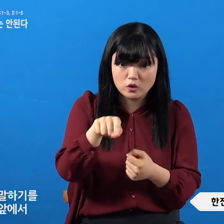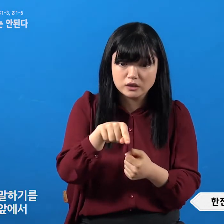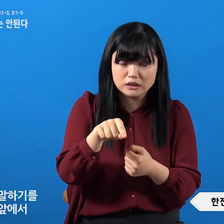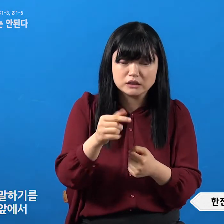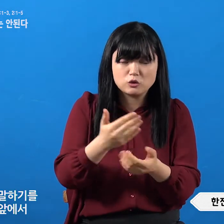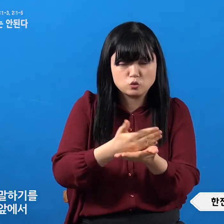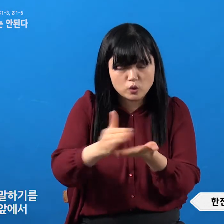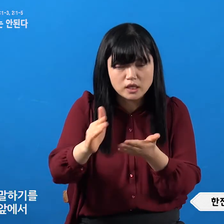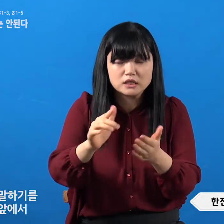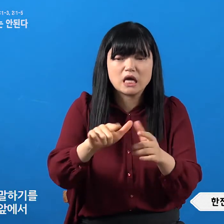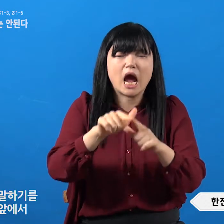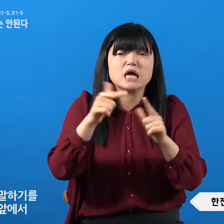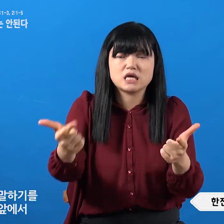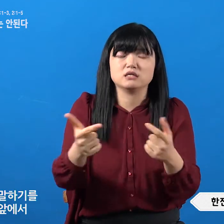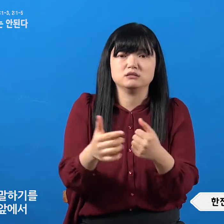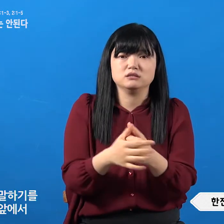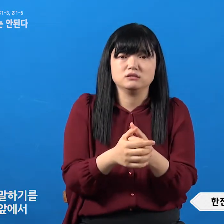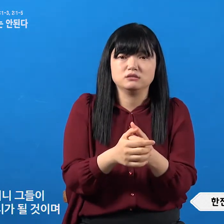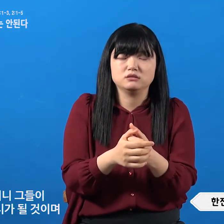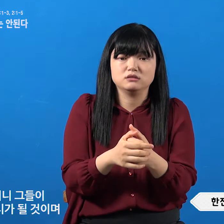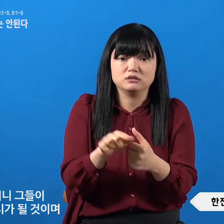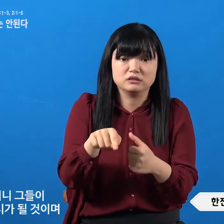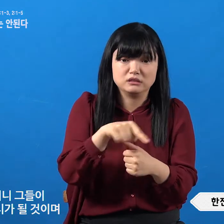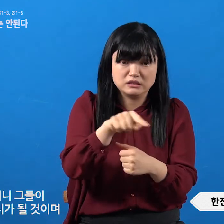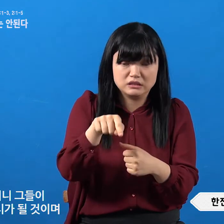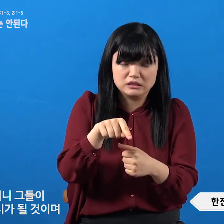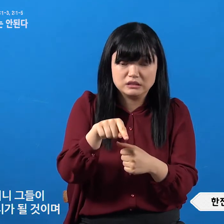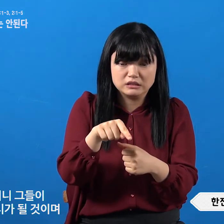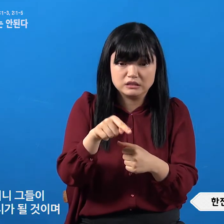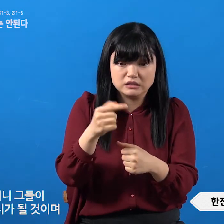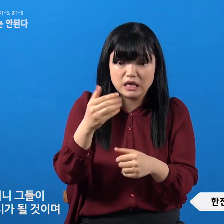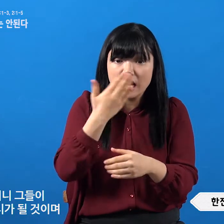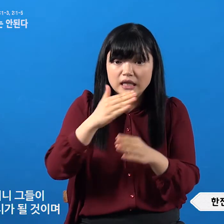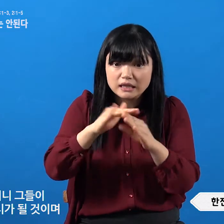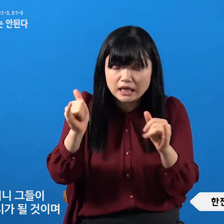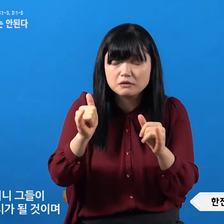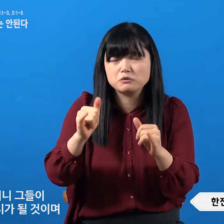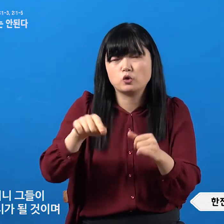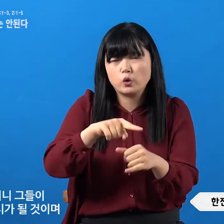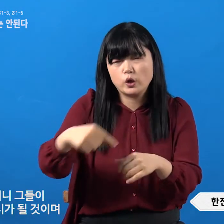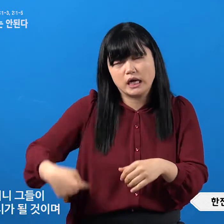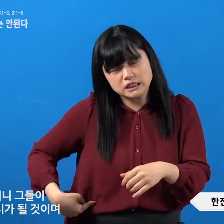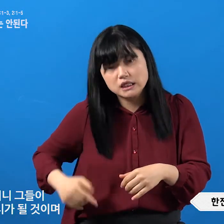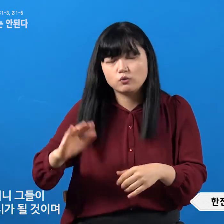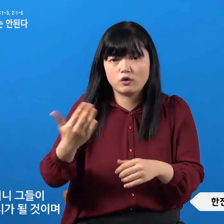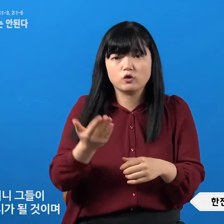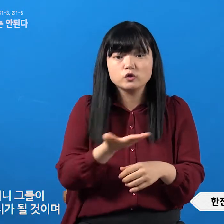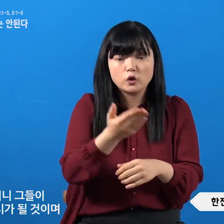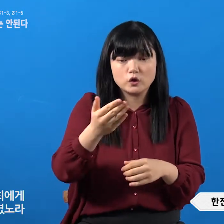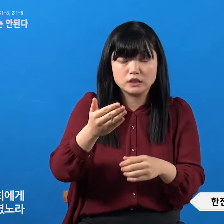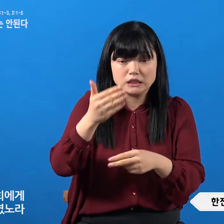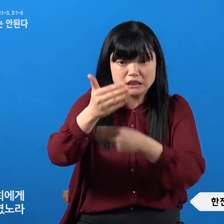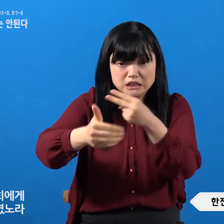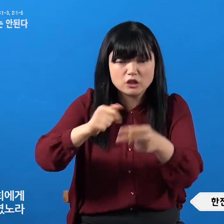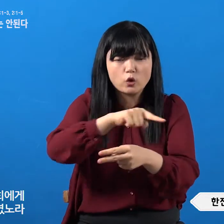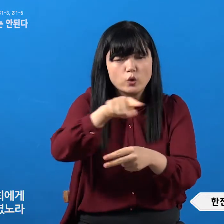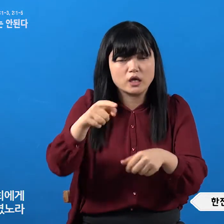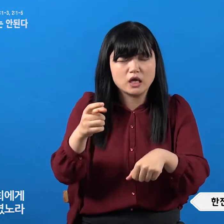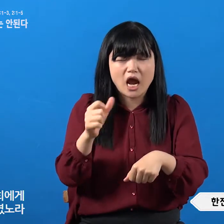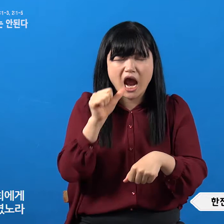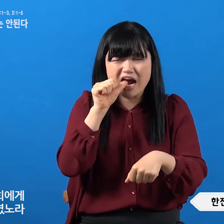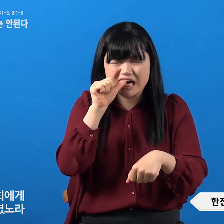너희 앞에서 쫓아내지 아니하리니 그들이 너희 옆구리에 가시가 될 것이며 그들의 신들이 너희에게